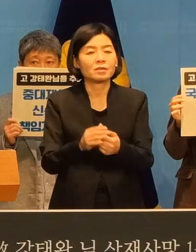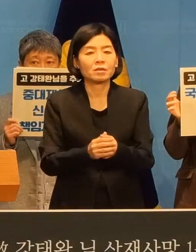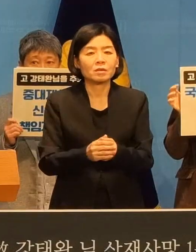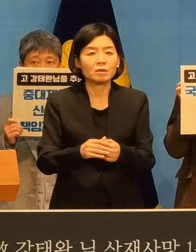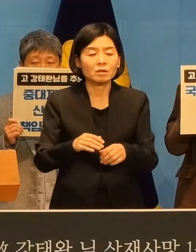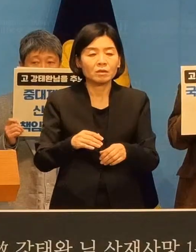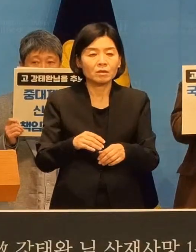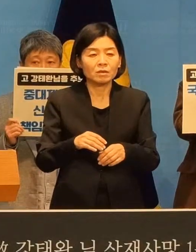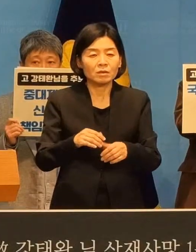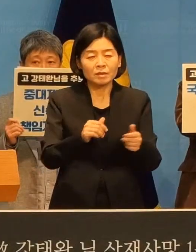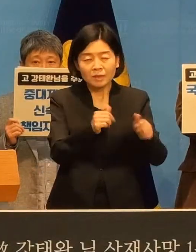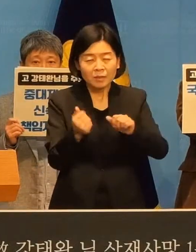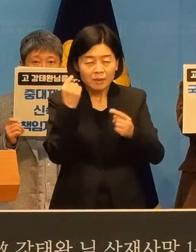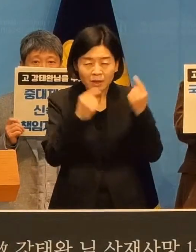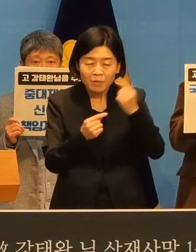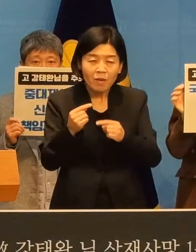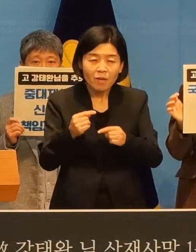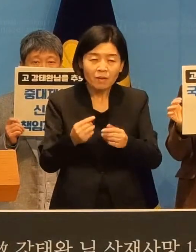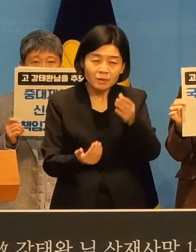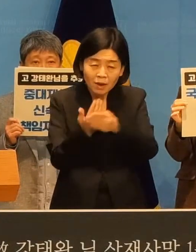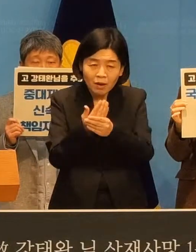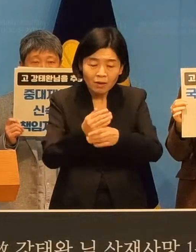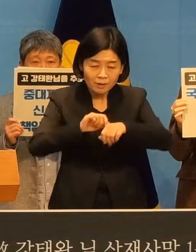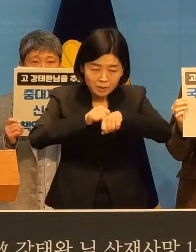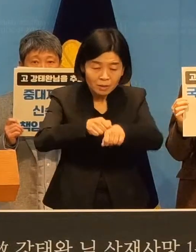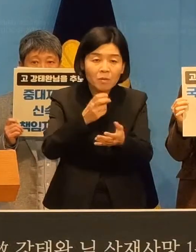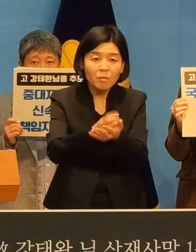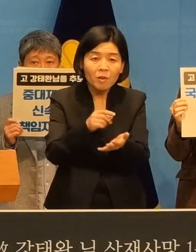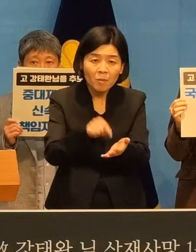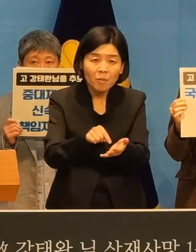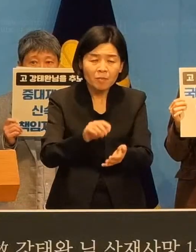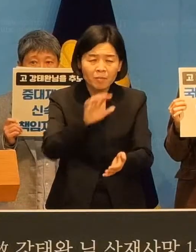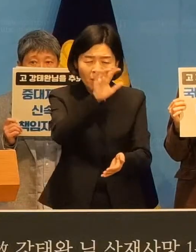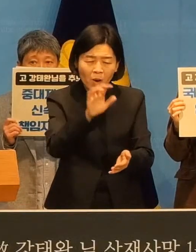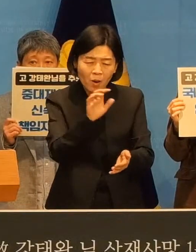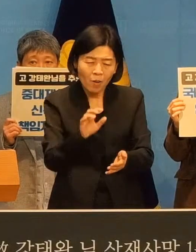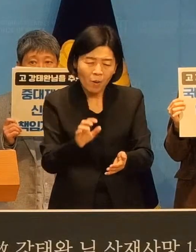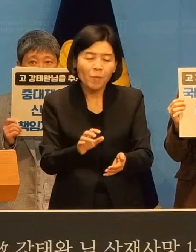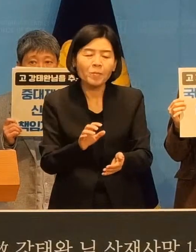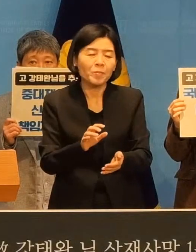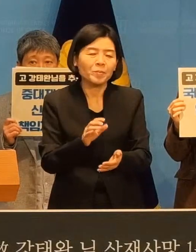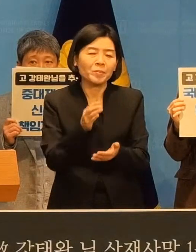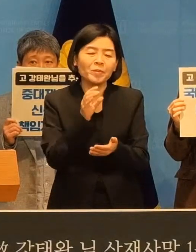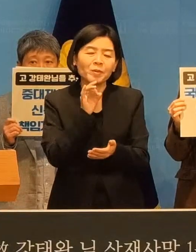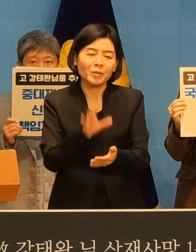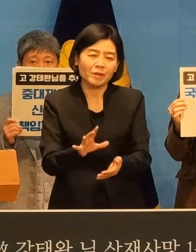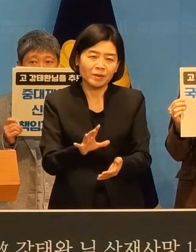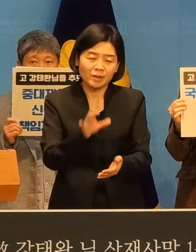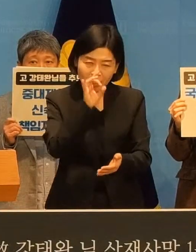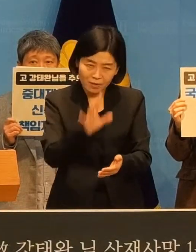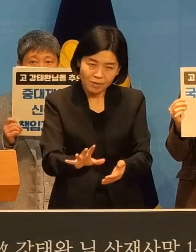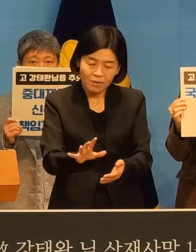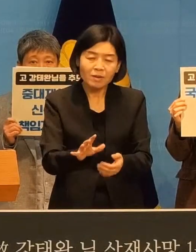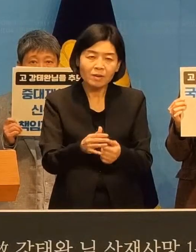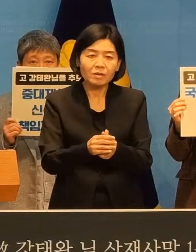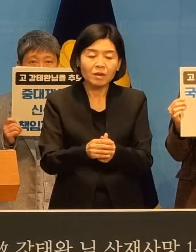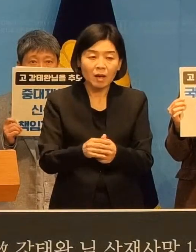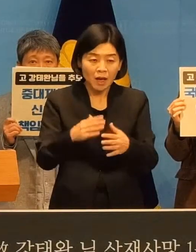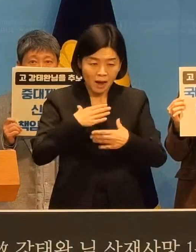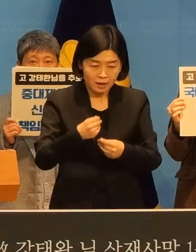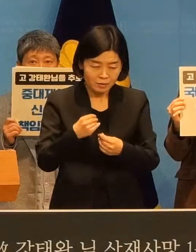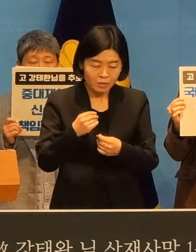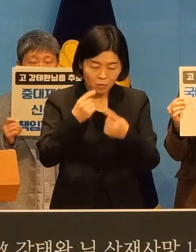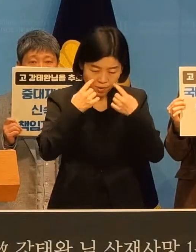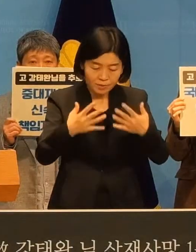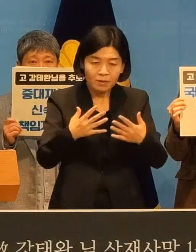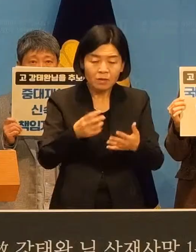중대재해처벌법은 이러한 비극이 반복되지 않도록 경영 책임자에게 안전보건 확보 의무를 부과하고 이를 위반한 경우